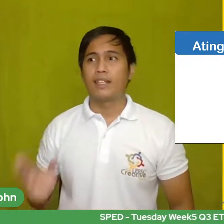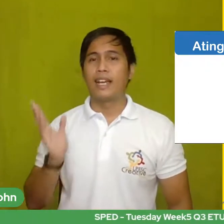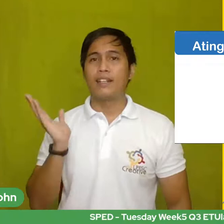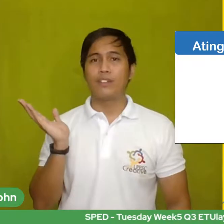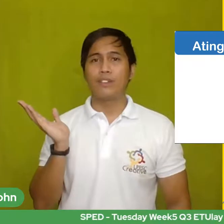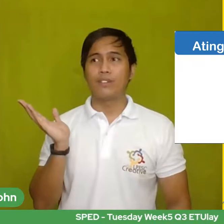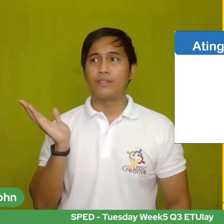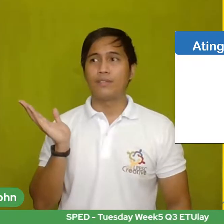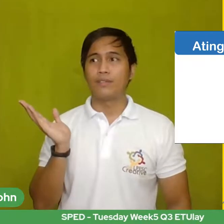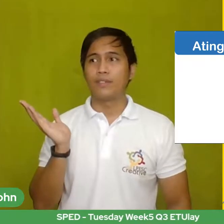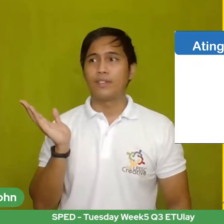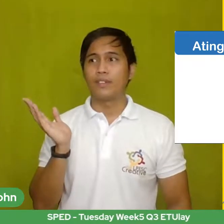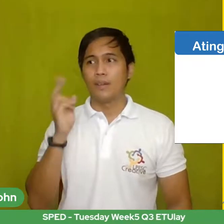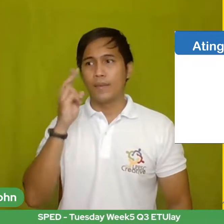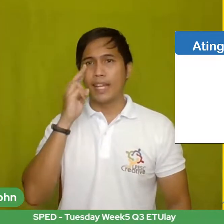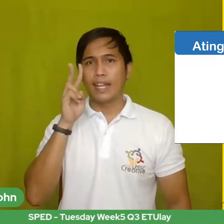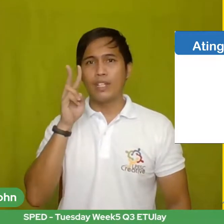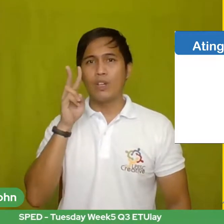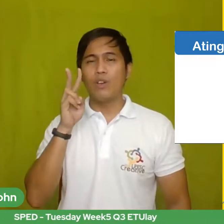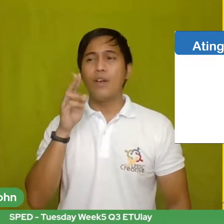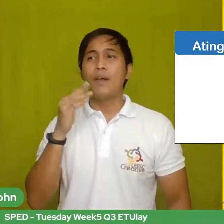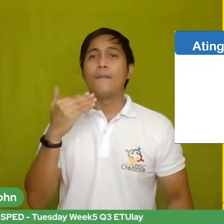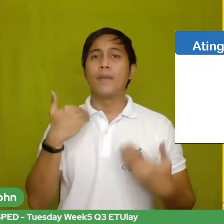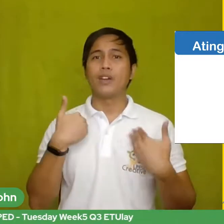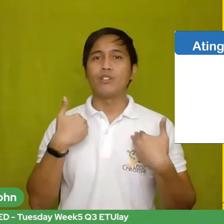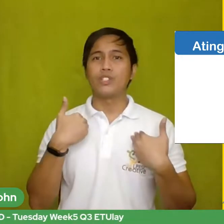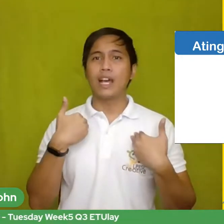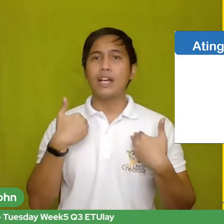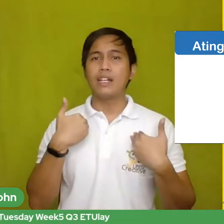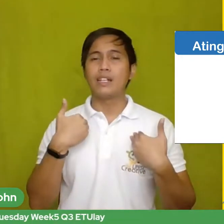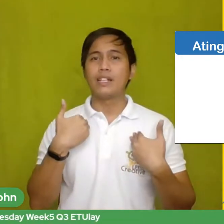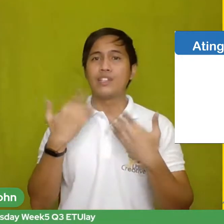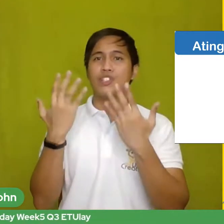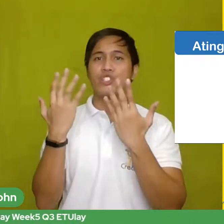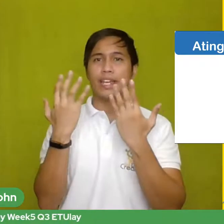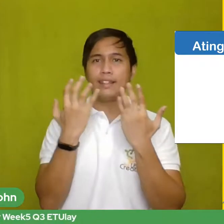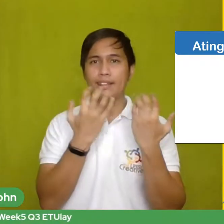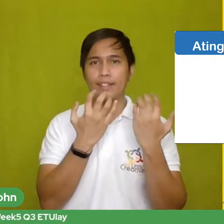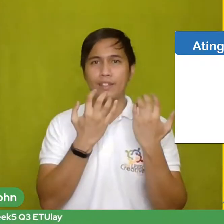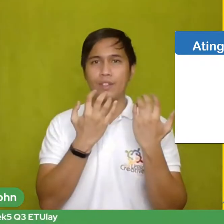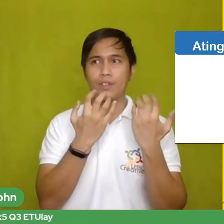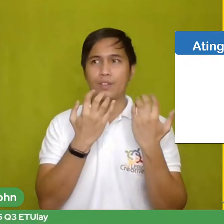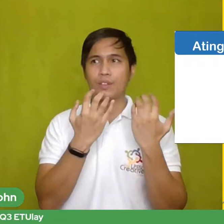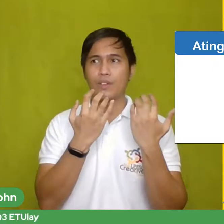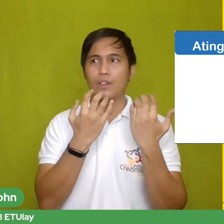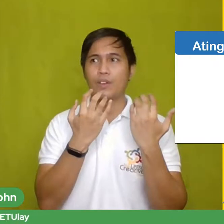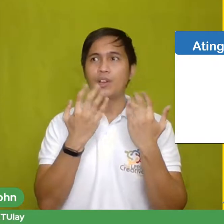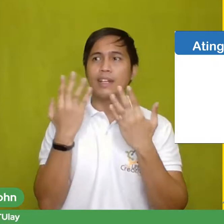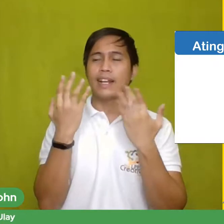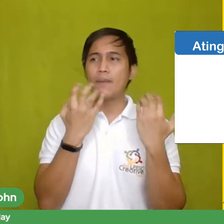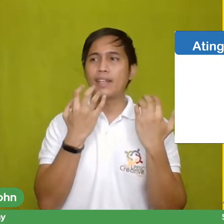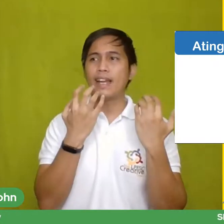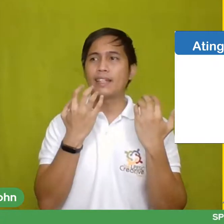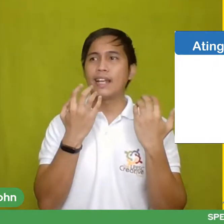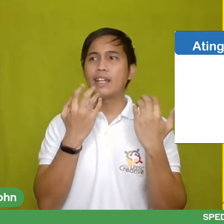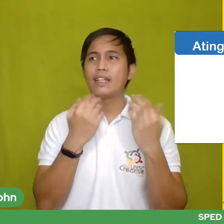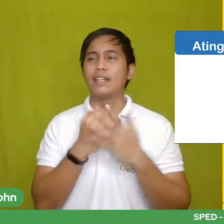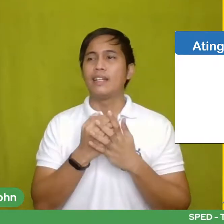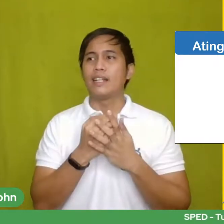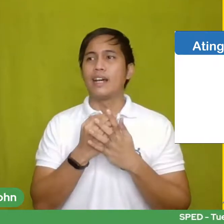Gaya nito, nakita nyo, meron siyang shade. No? Ginagamit na natin ng